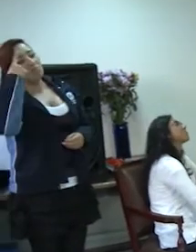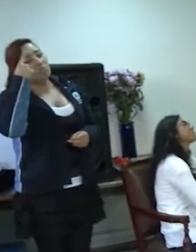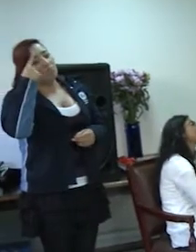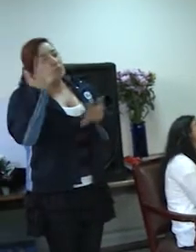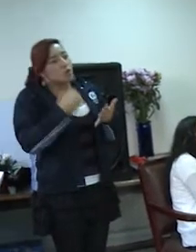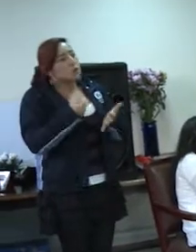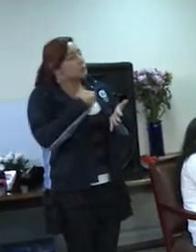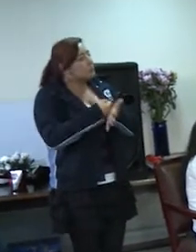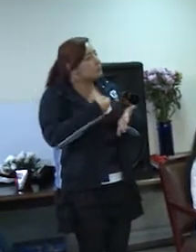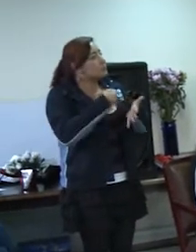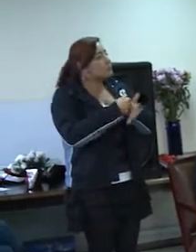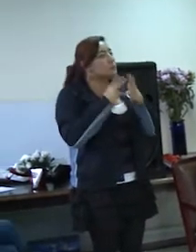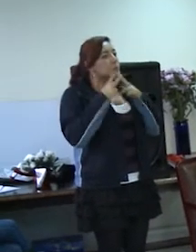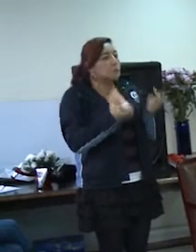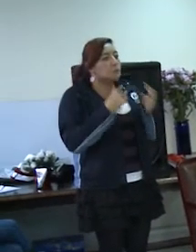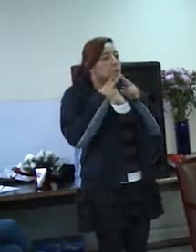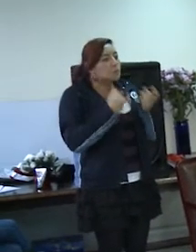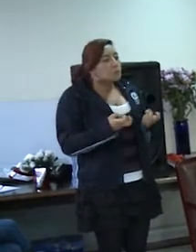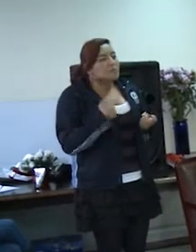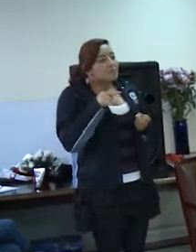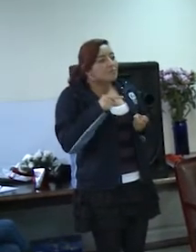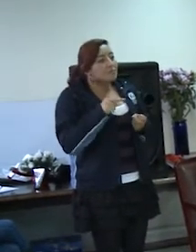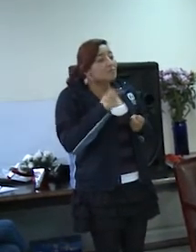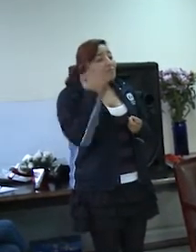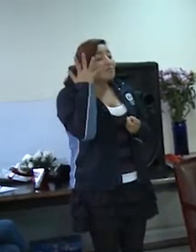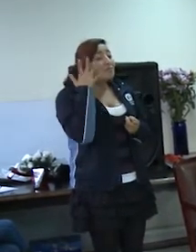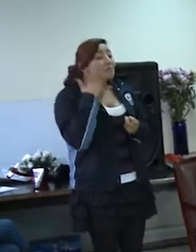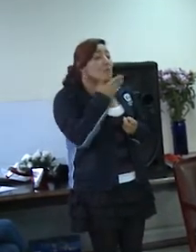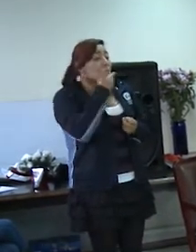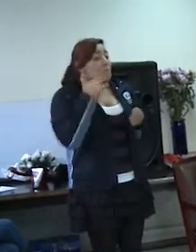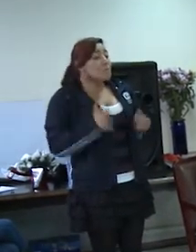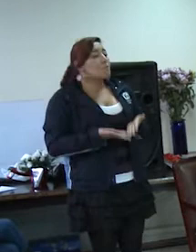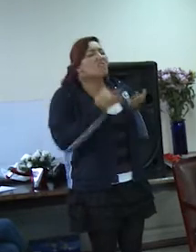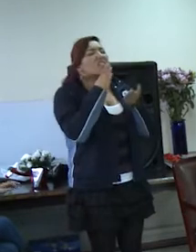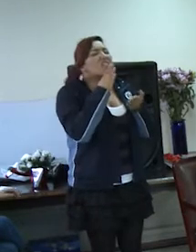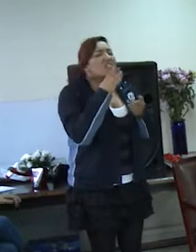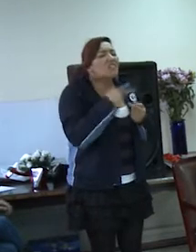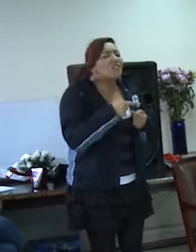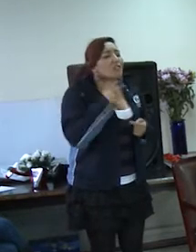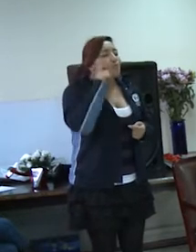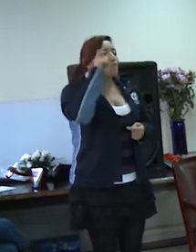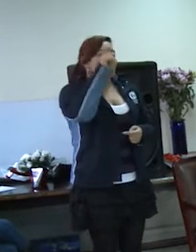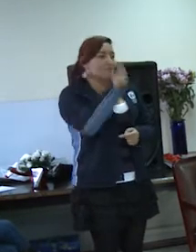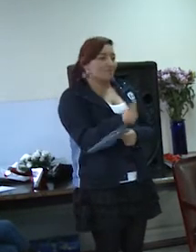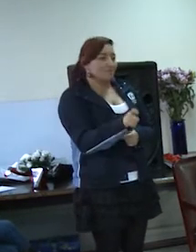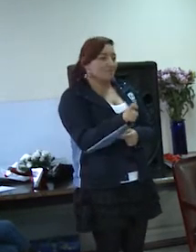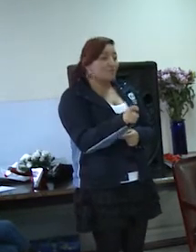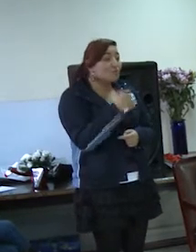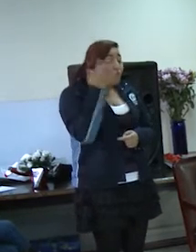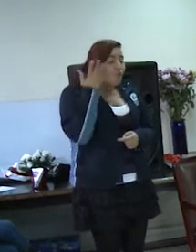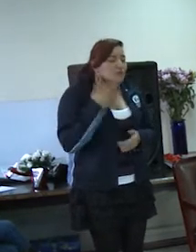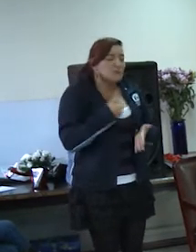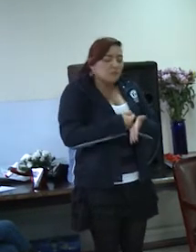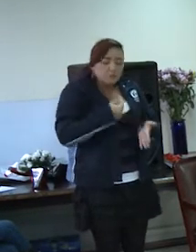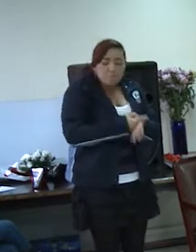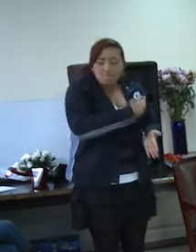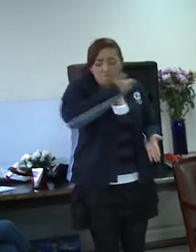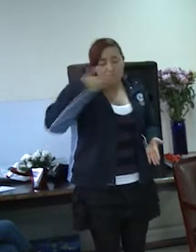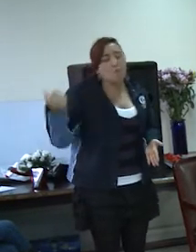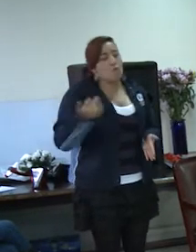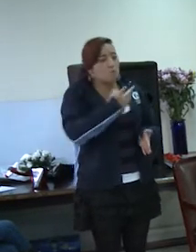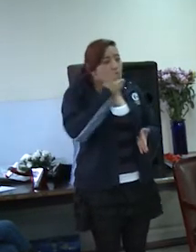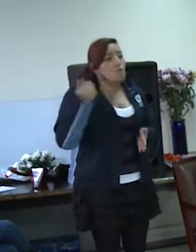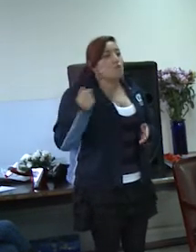gran insistencia de Freire por ser cada día mejores seres humanos, esa reivindicación